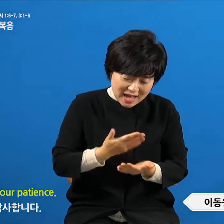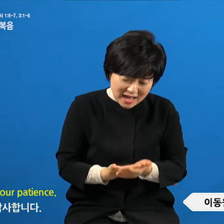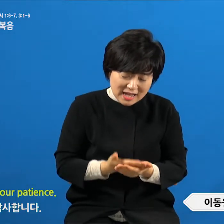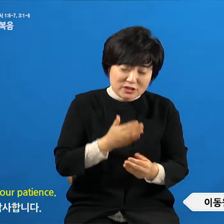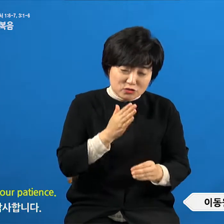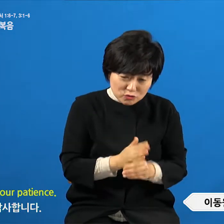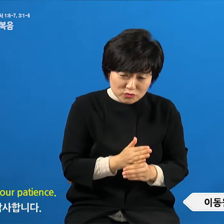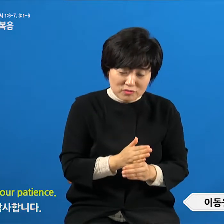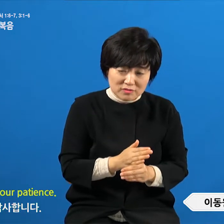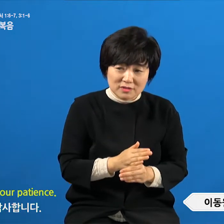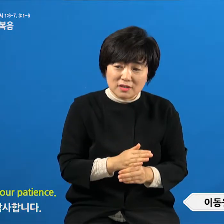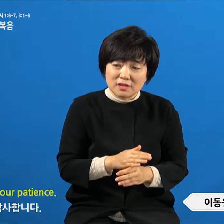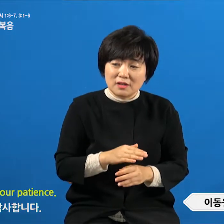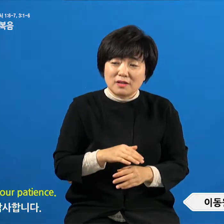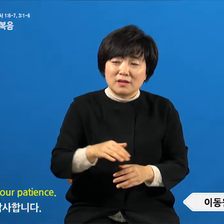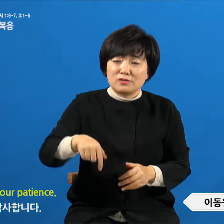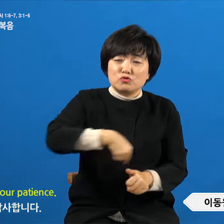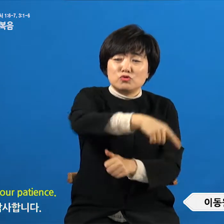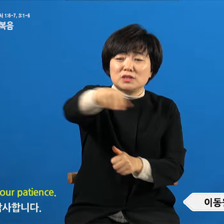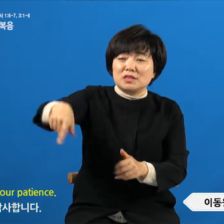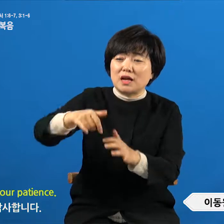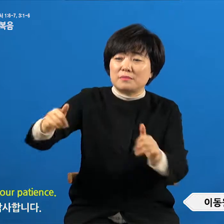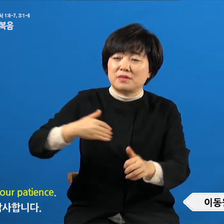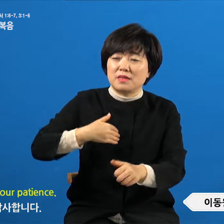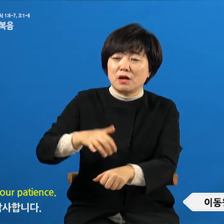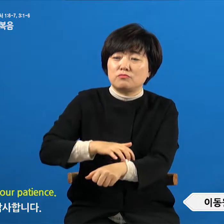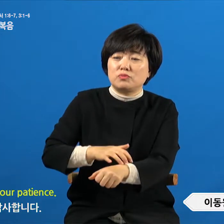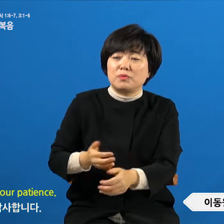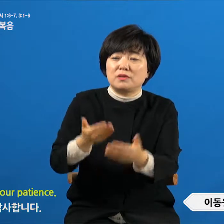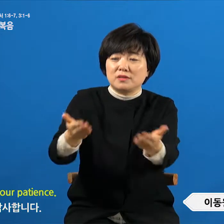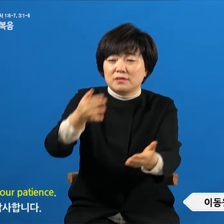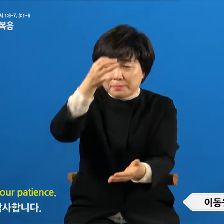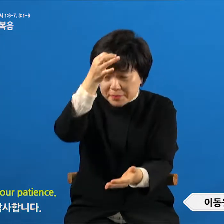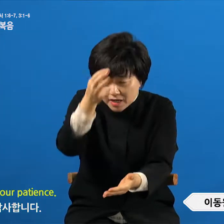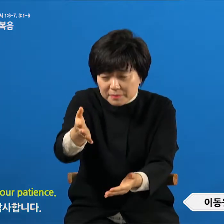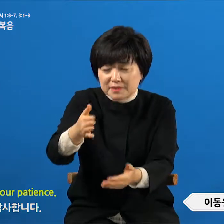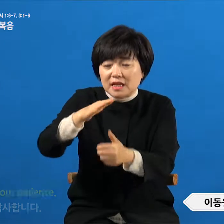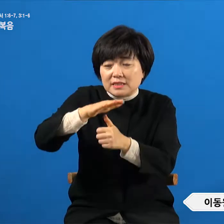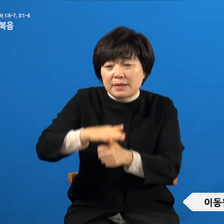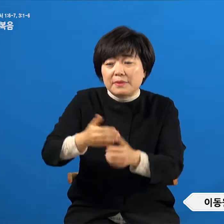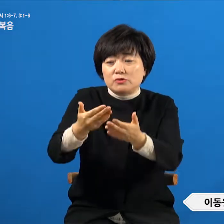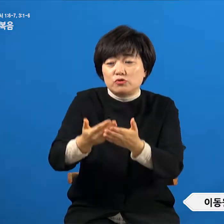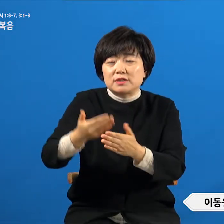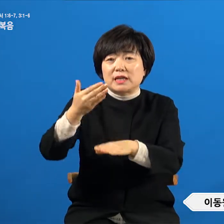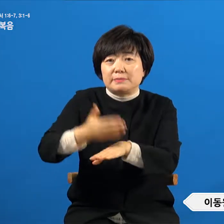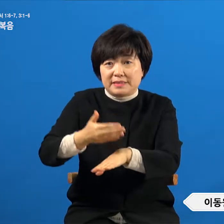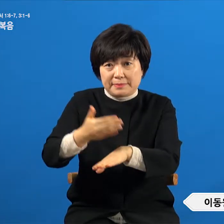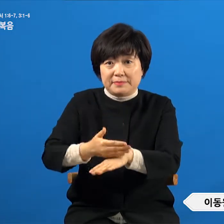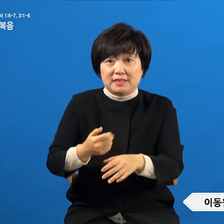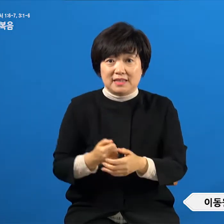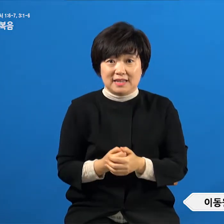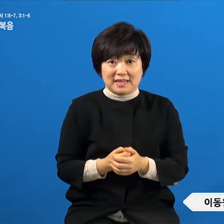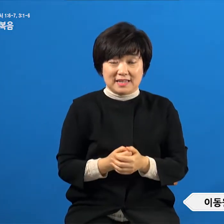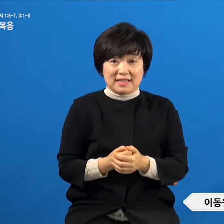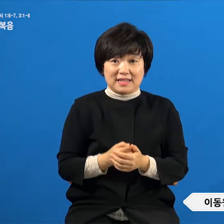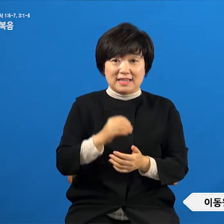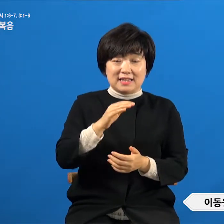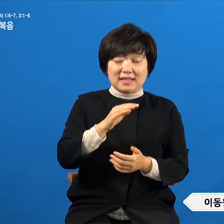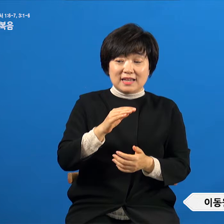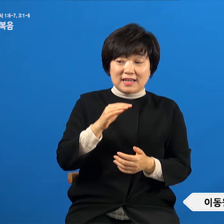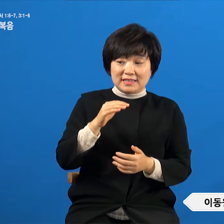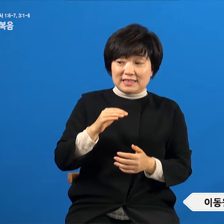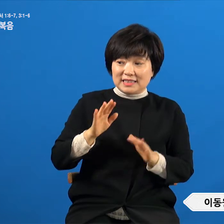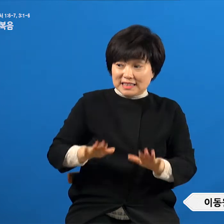공사하는 곳을 보면 항상 불편하죠. 네. 빌리 그레함이 살던 동네에 그들이 차 타고 운전하고 지나가는